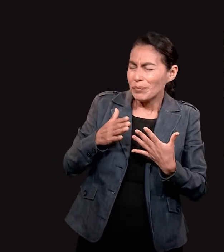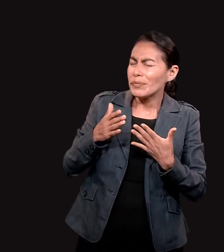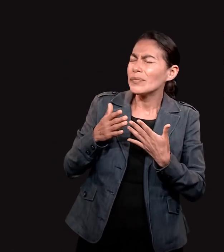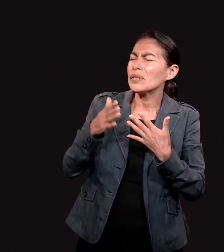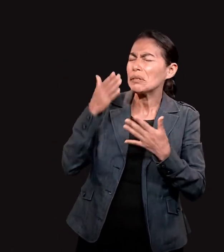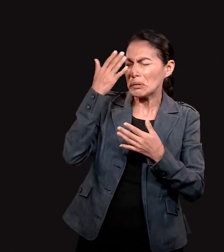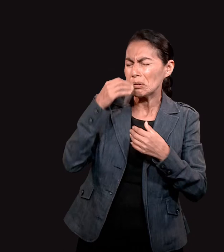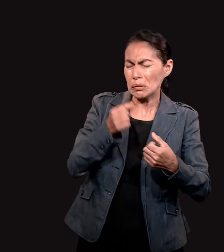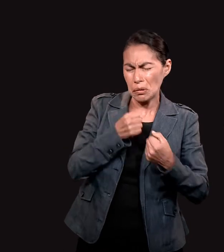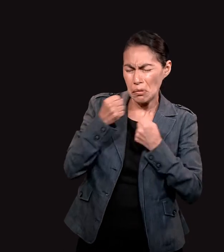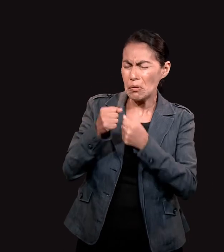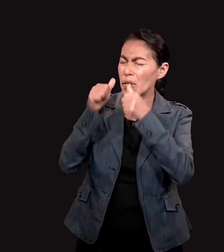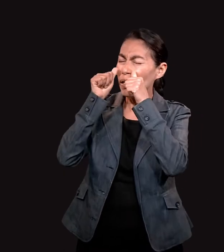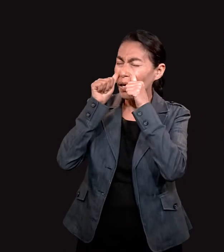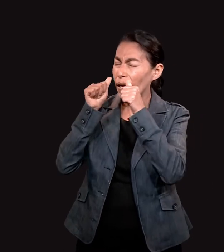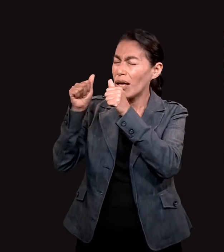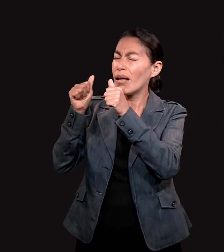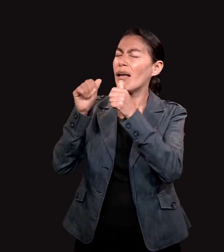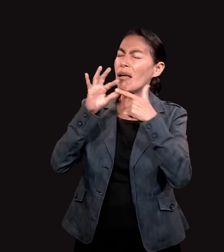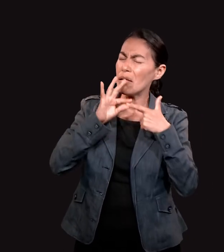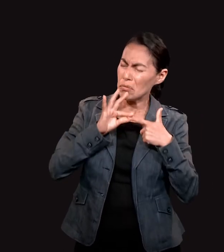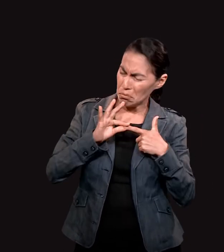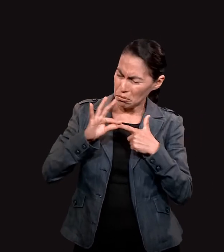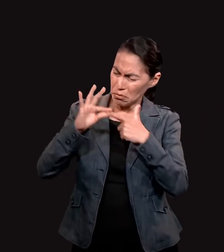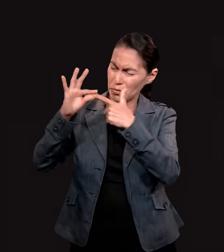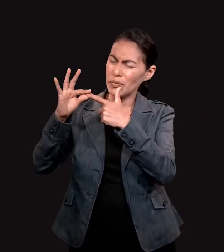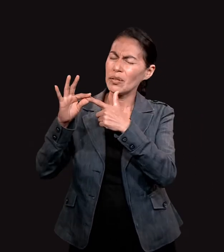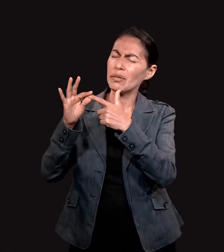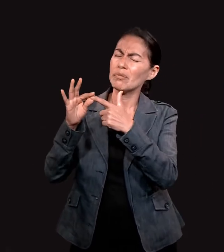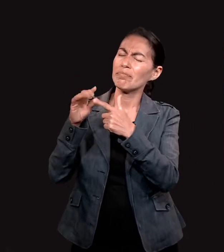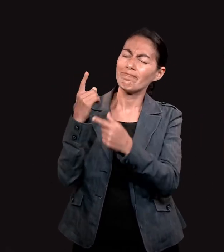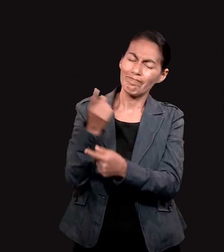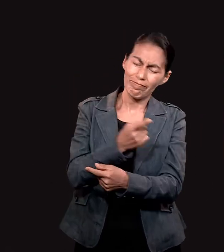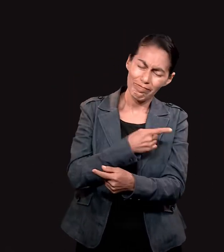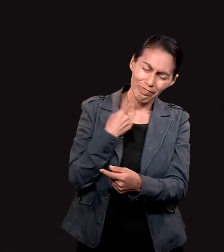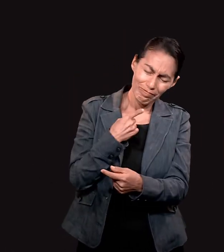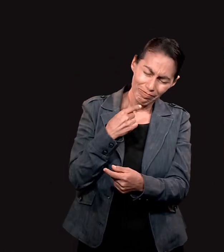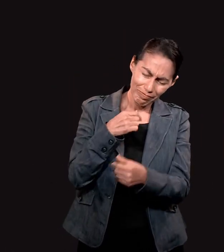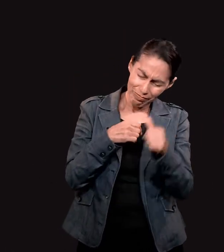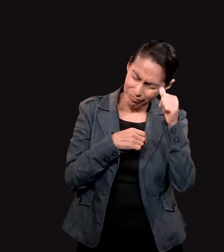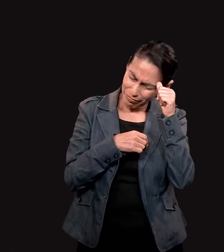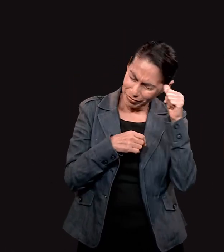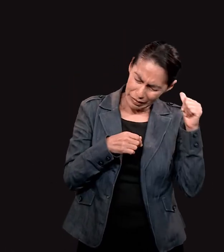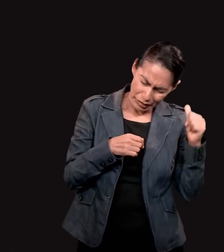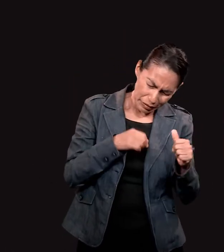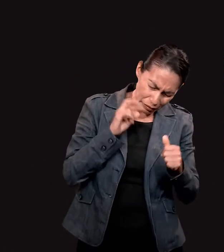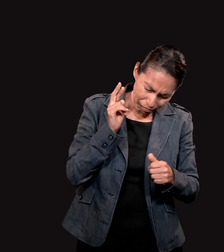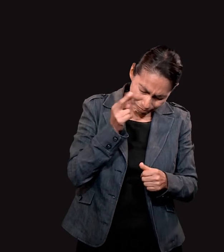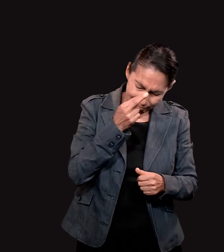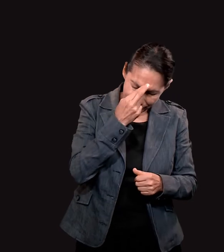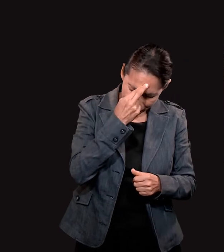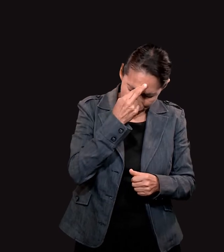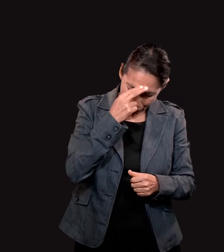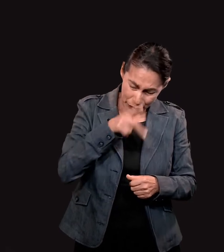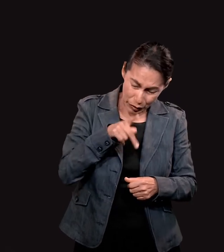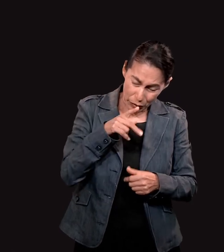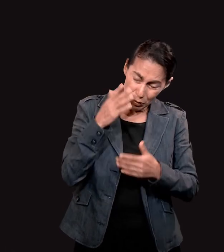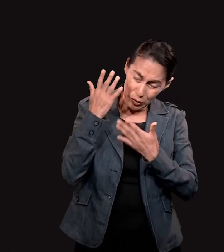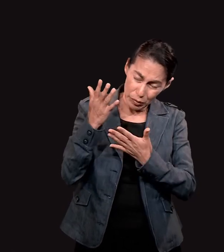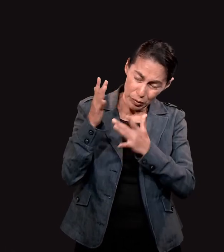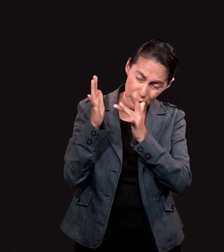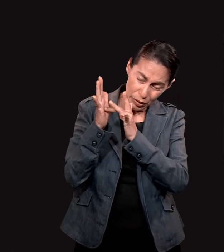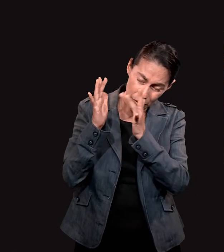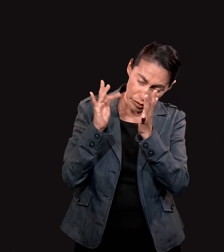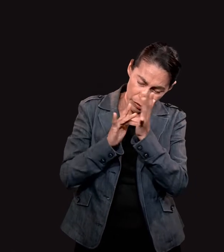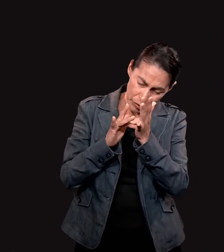escuchas, Señor, y que nos vas a guiar por el camino del bien. Amén. Señor, reconocemos que somos pecadores, Señor, pero pedimos todo